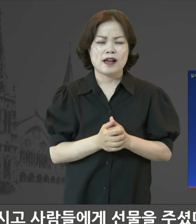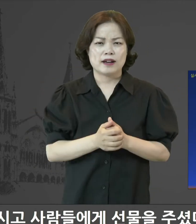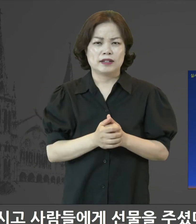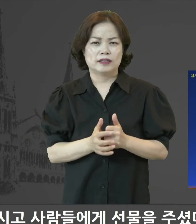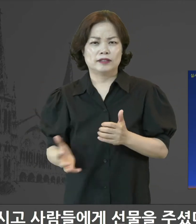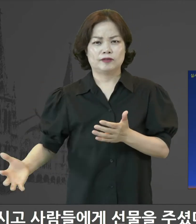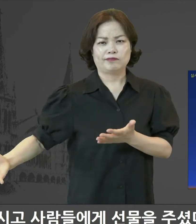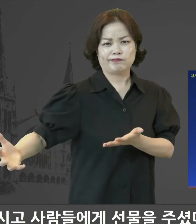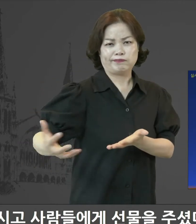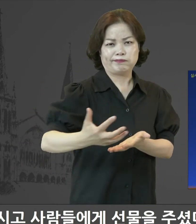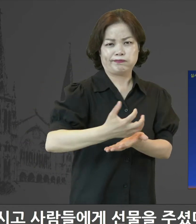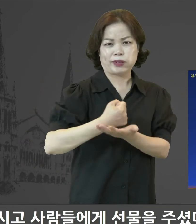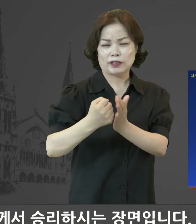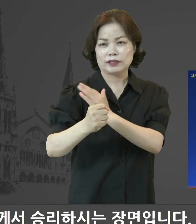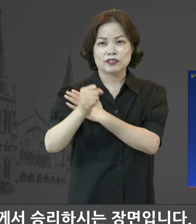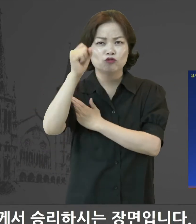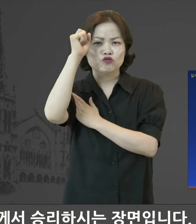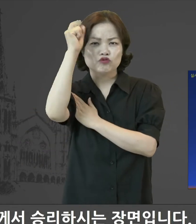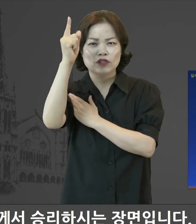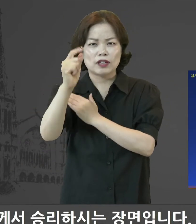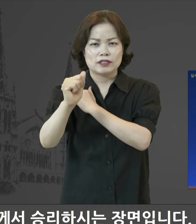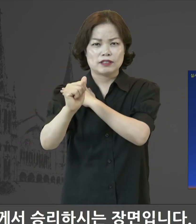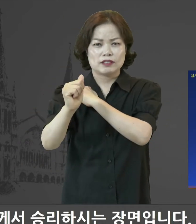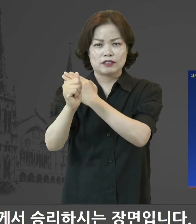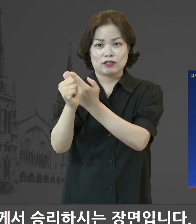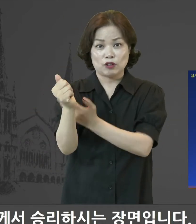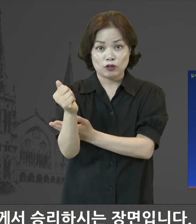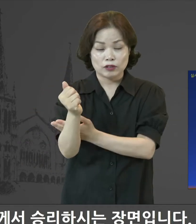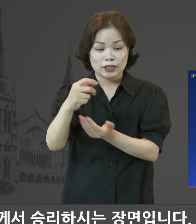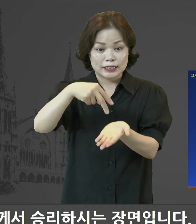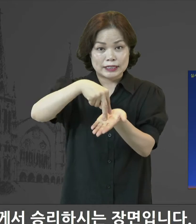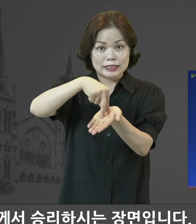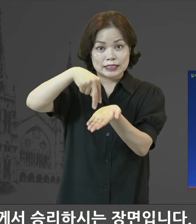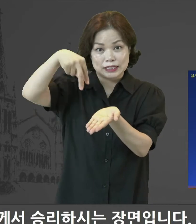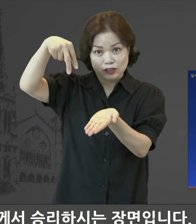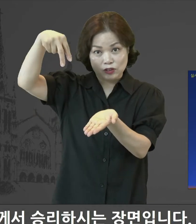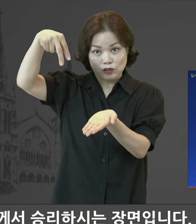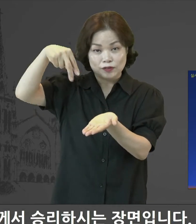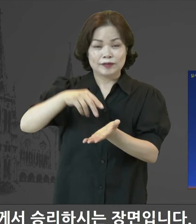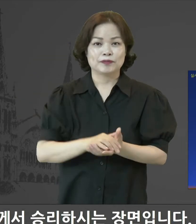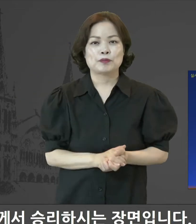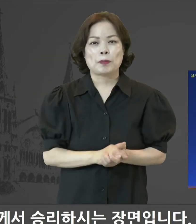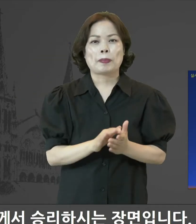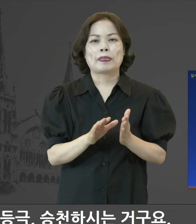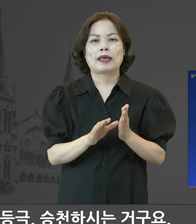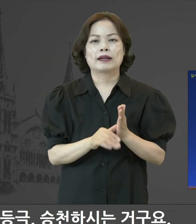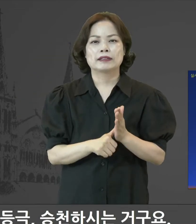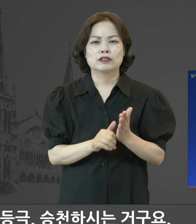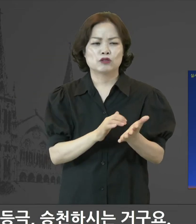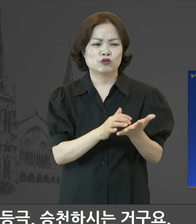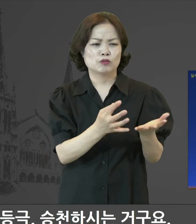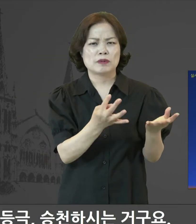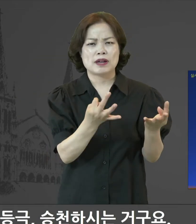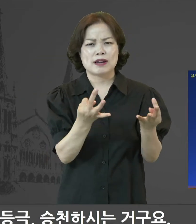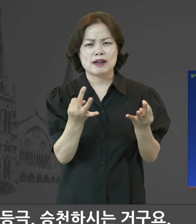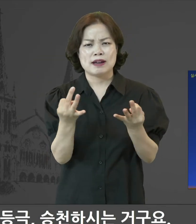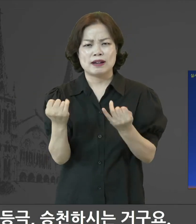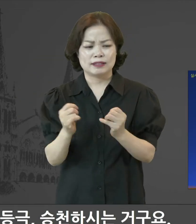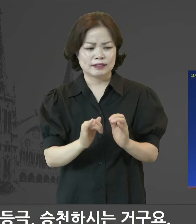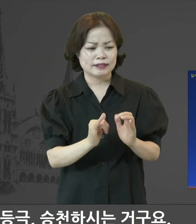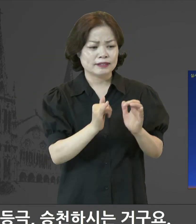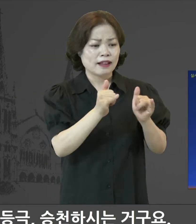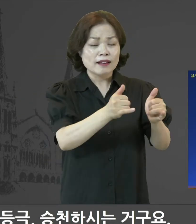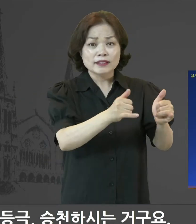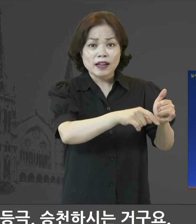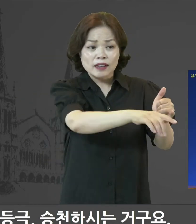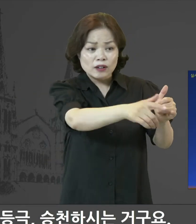압도적인 영광으로 이제 쭉 그 등극 승천 하시는 거고요. 이때 수많은 세상의 것들이